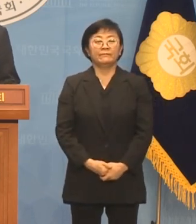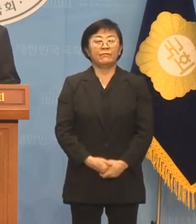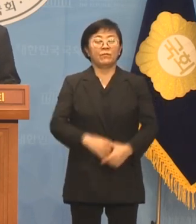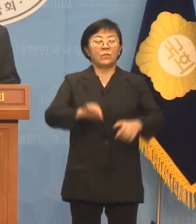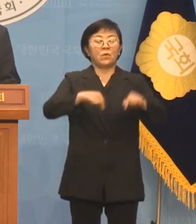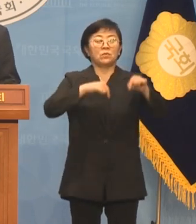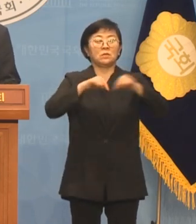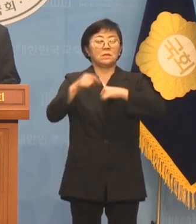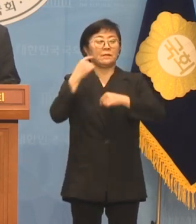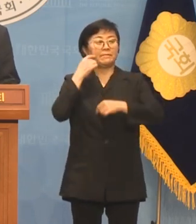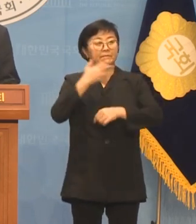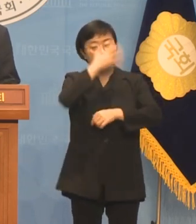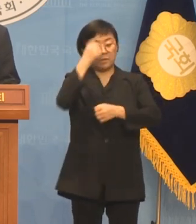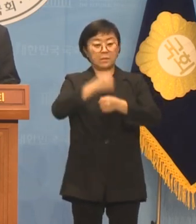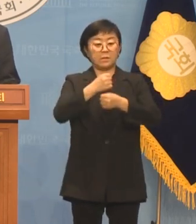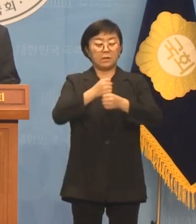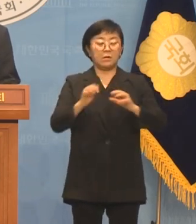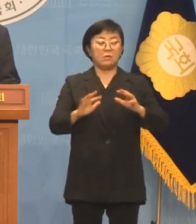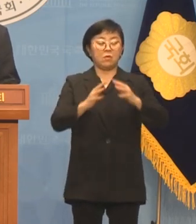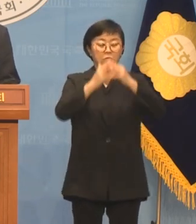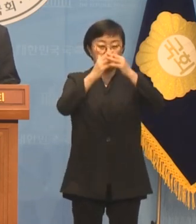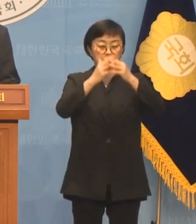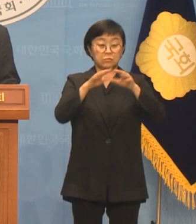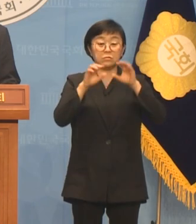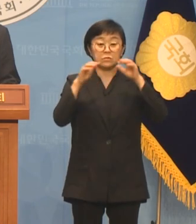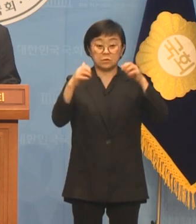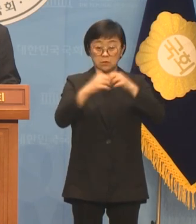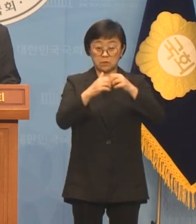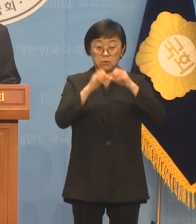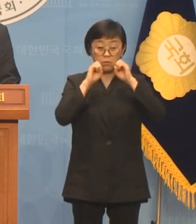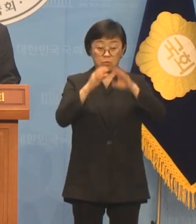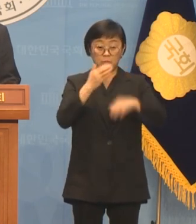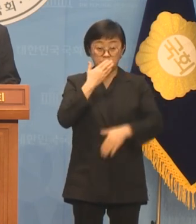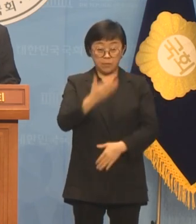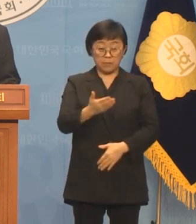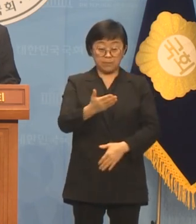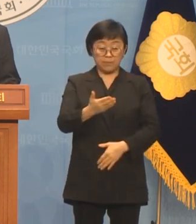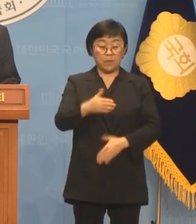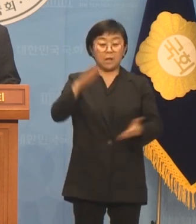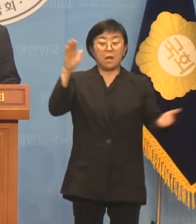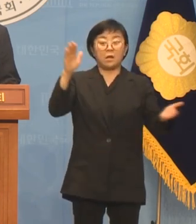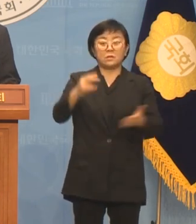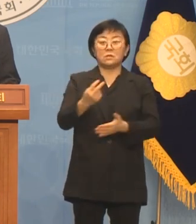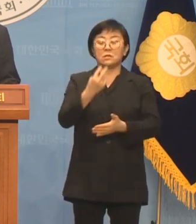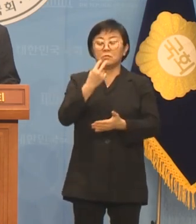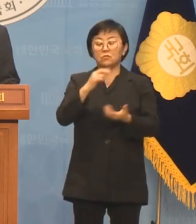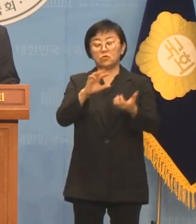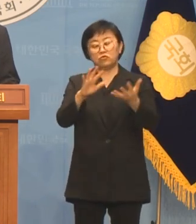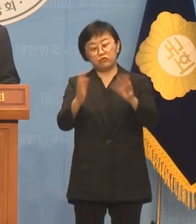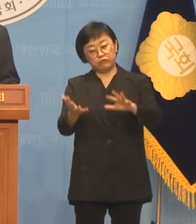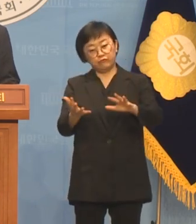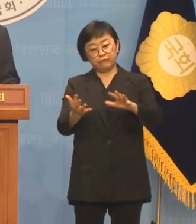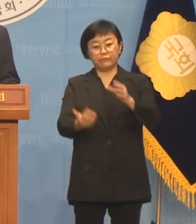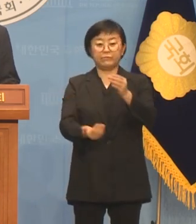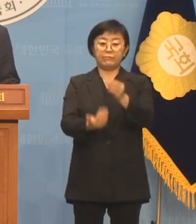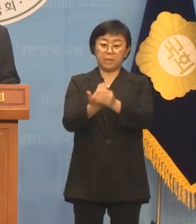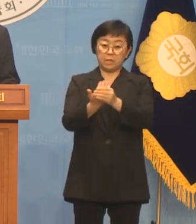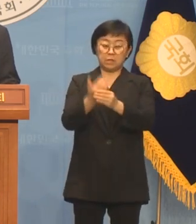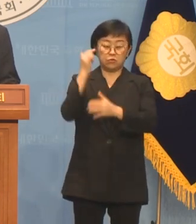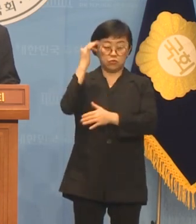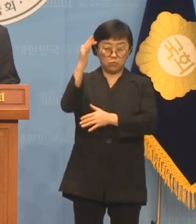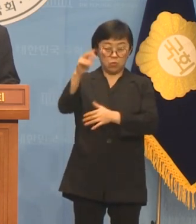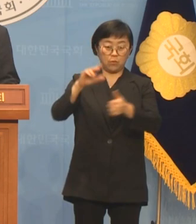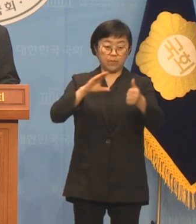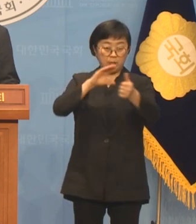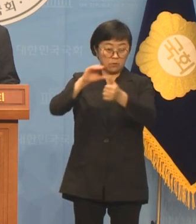독재자 미화 영화인 건국전쟁 홍보는 되고 학생들이 목숨을 잃은 참사에 대한 추모